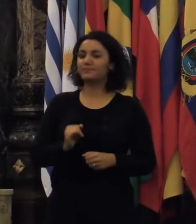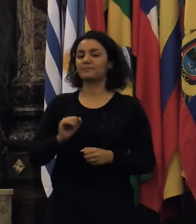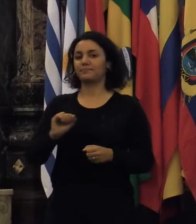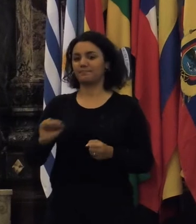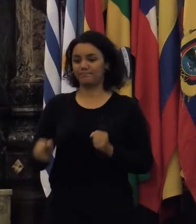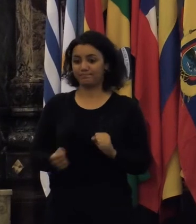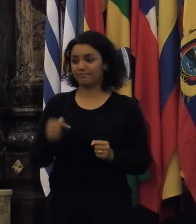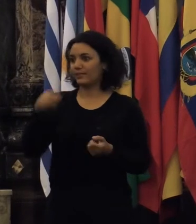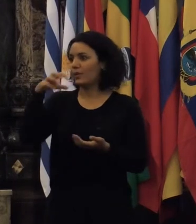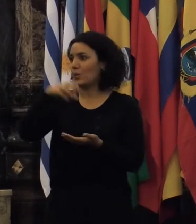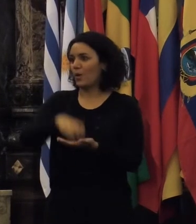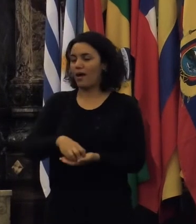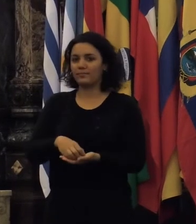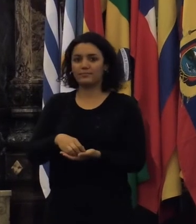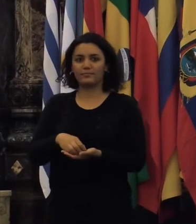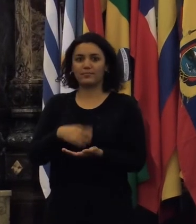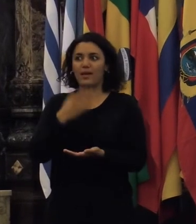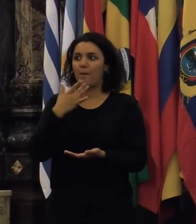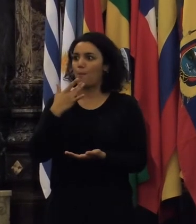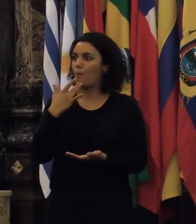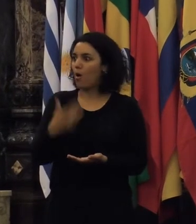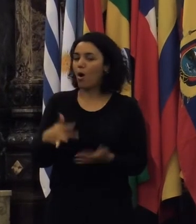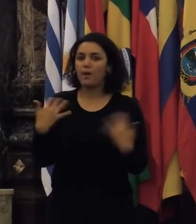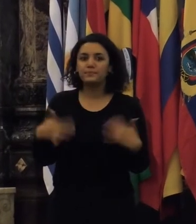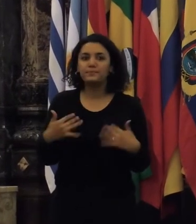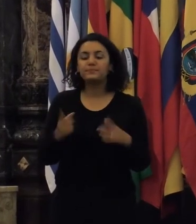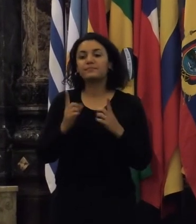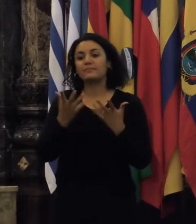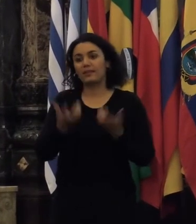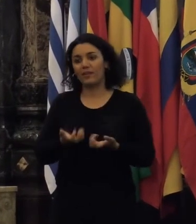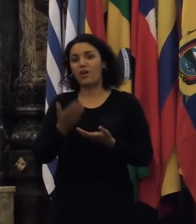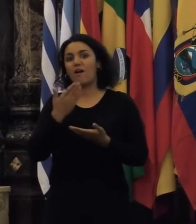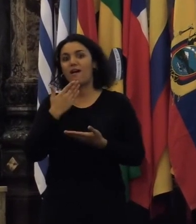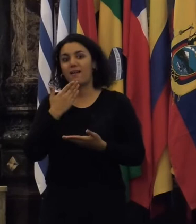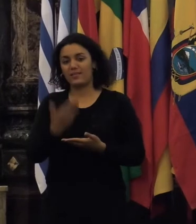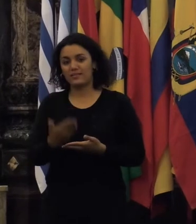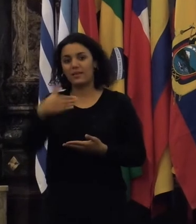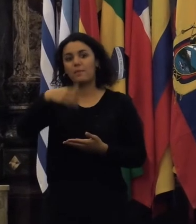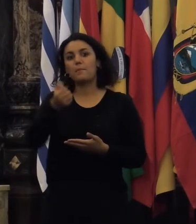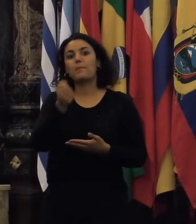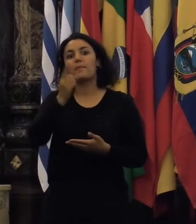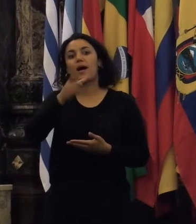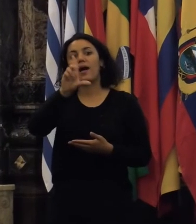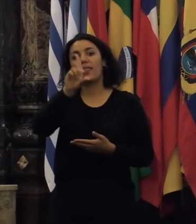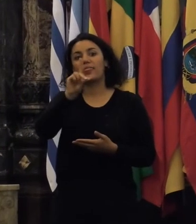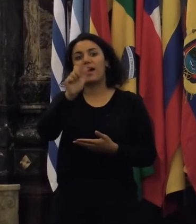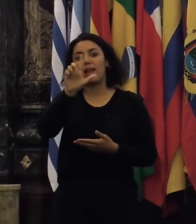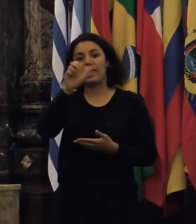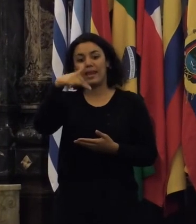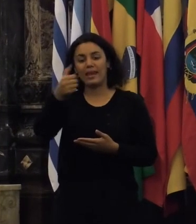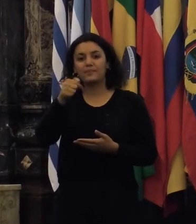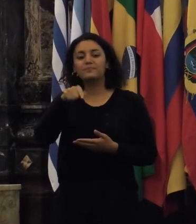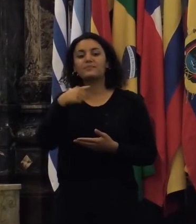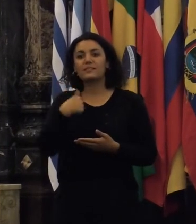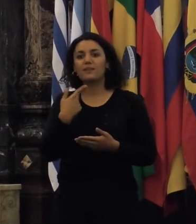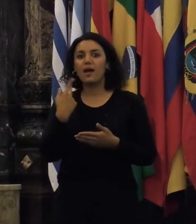Este lugar es maravilloso y quiero agradecer de manera especial a Magdalena porque me consta su